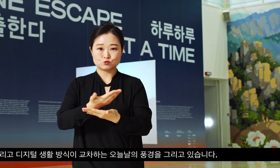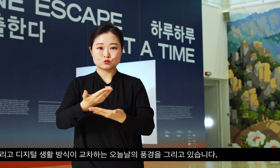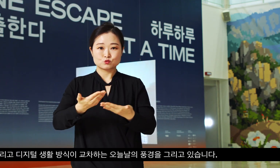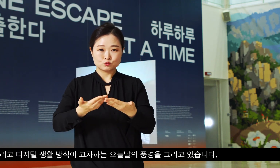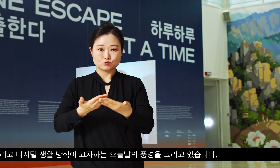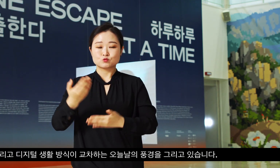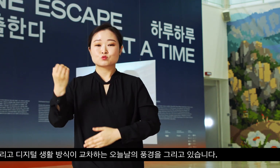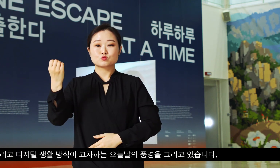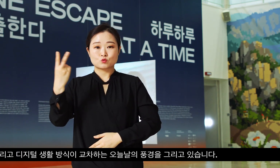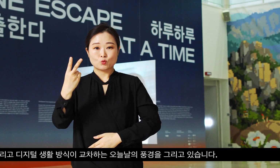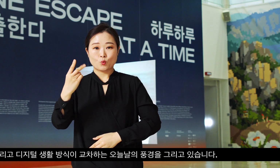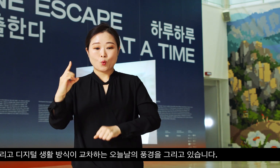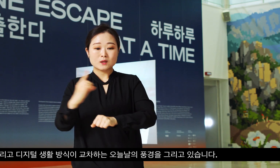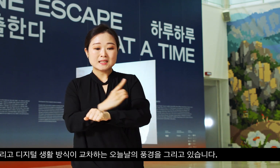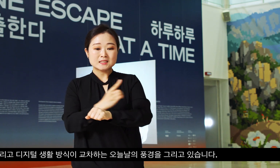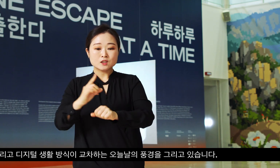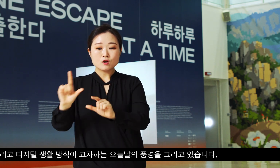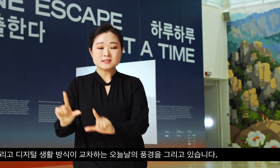그리고 디지털 생활 방식이 교차하는